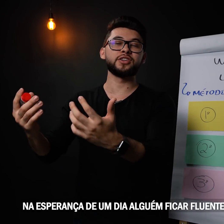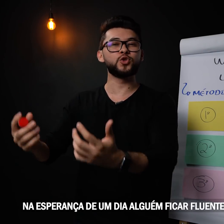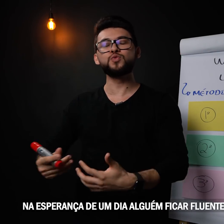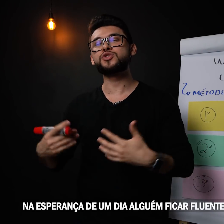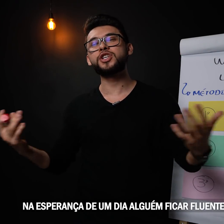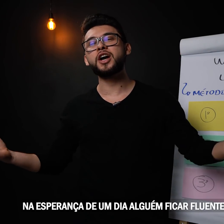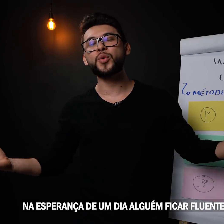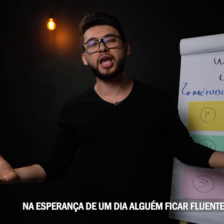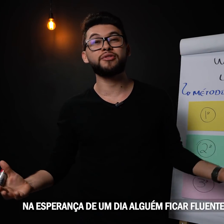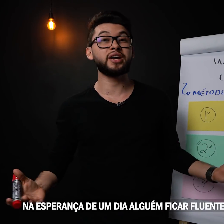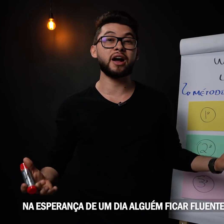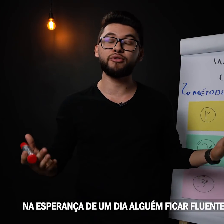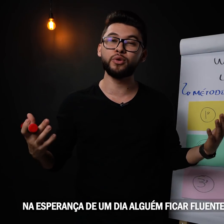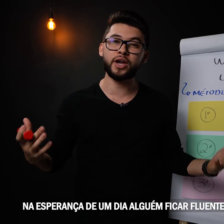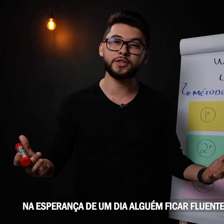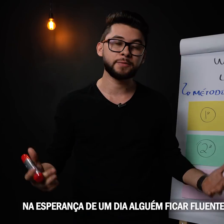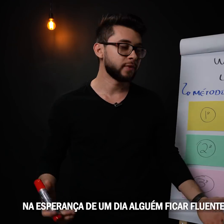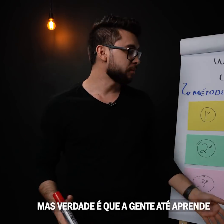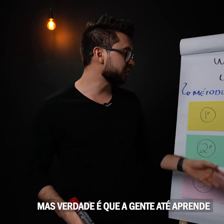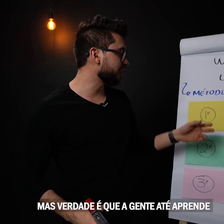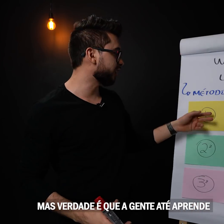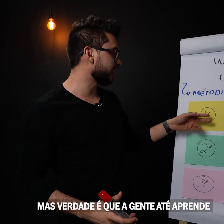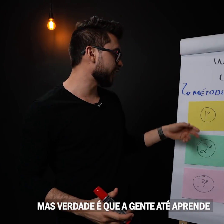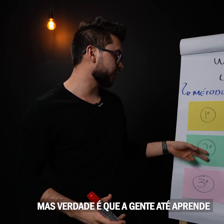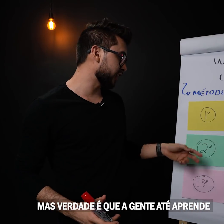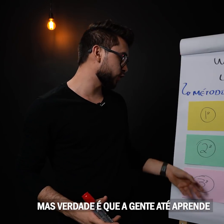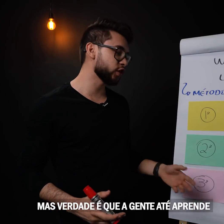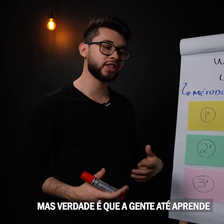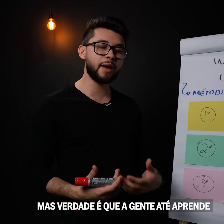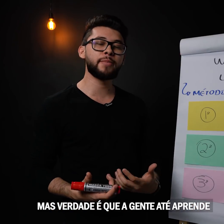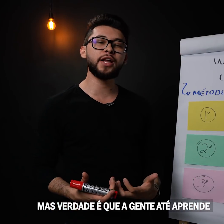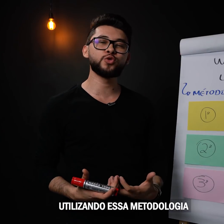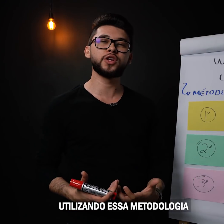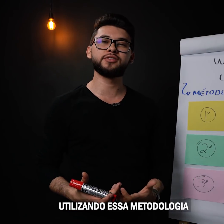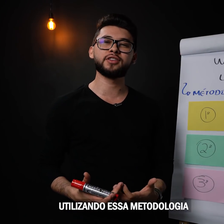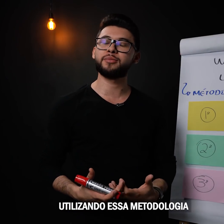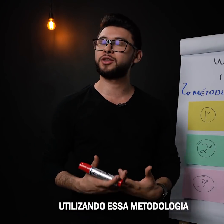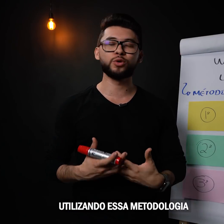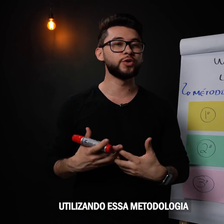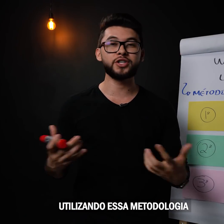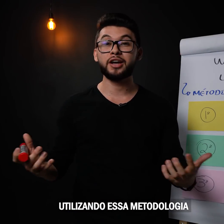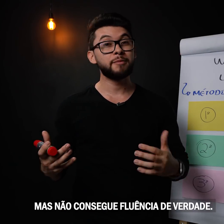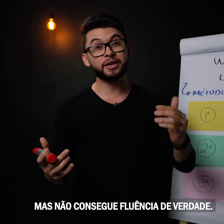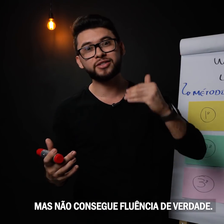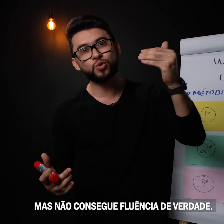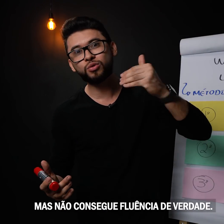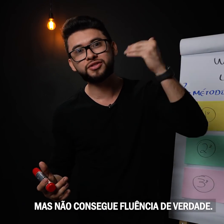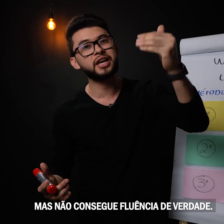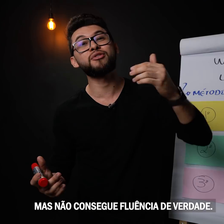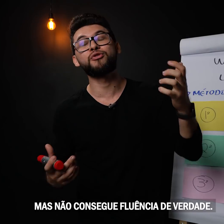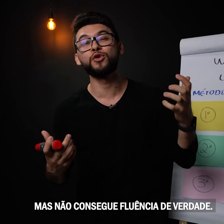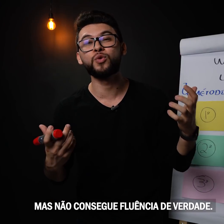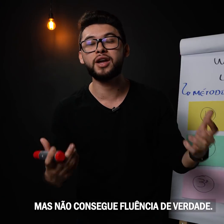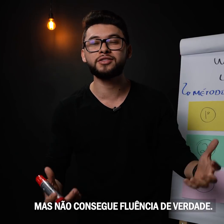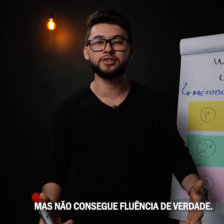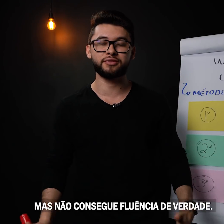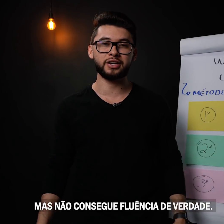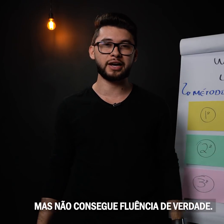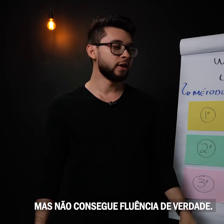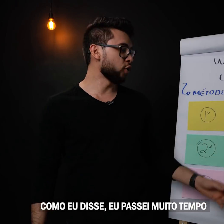um dia alguém ficar fluente. Mas a verdade é que a gente até aprende utilizando essa metodologia, mas não consegue fluência de verdade. Como eu